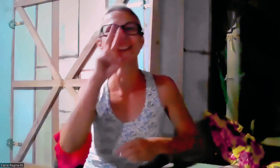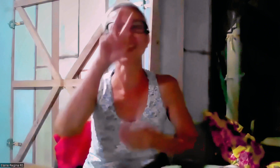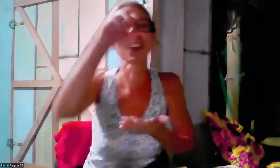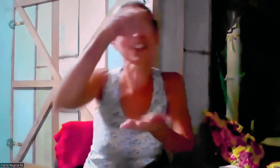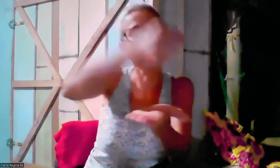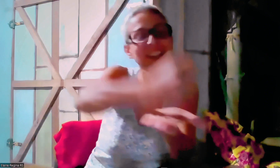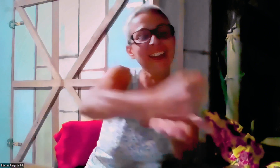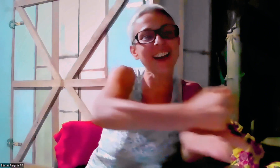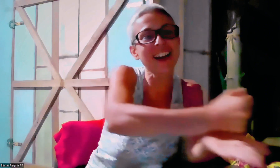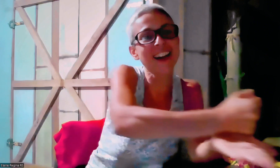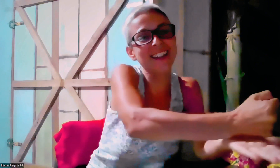uma forte